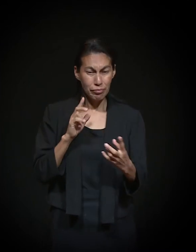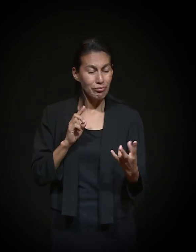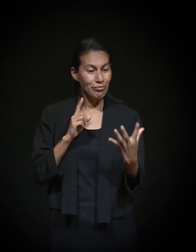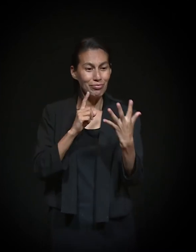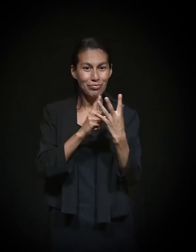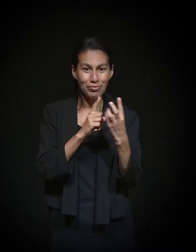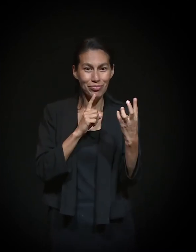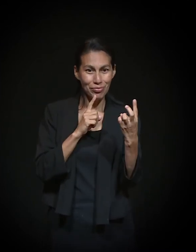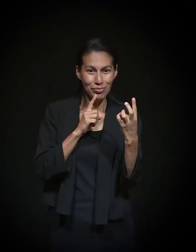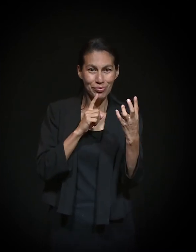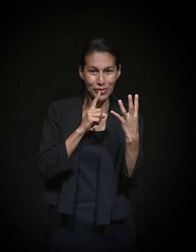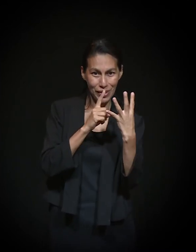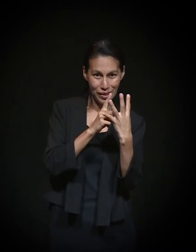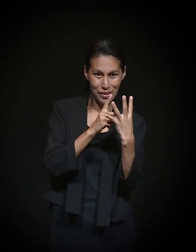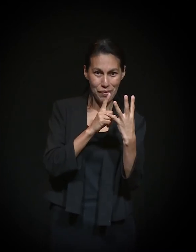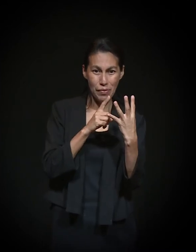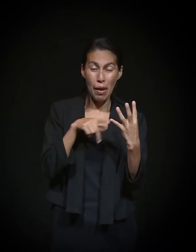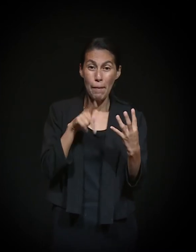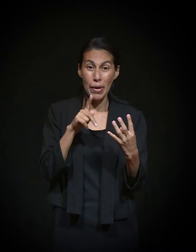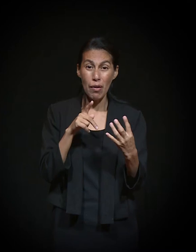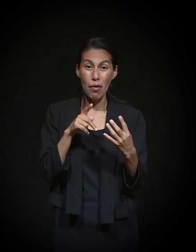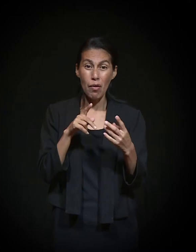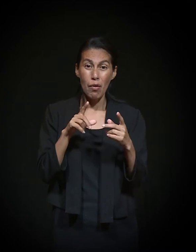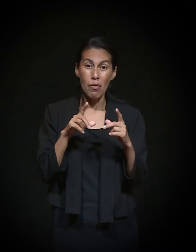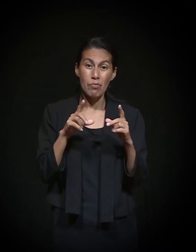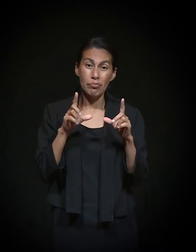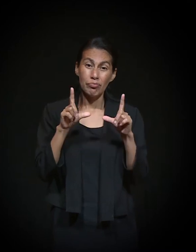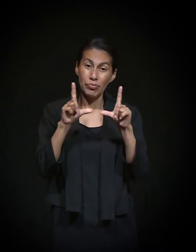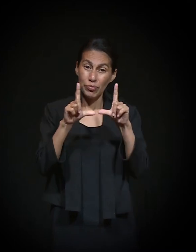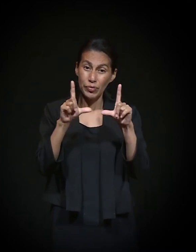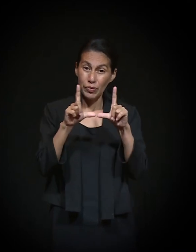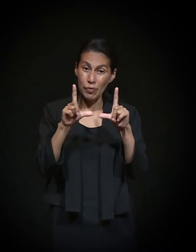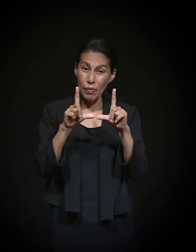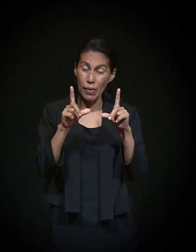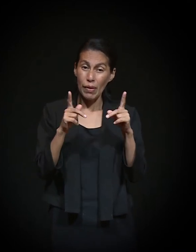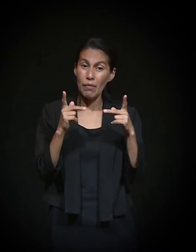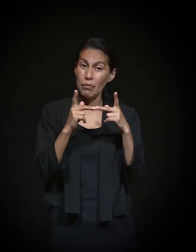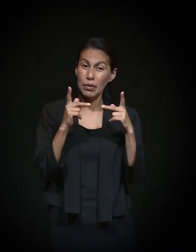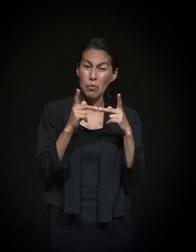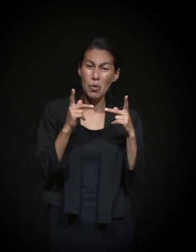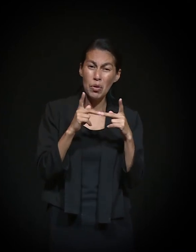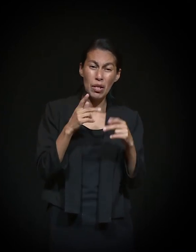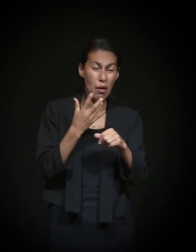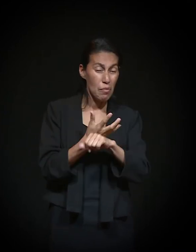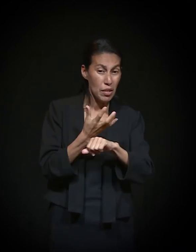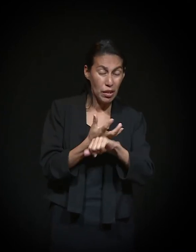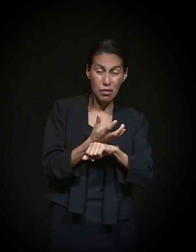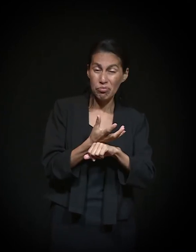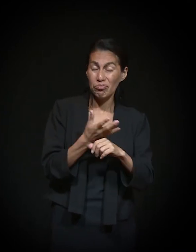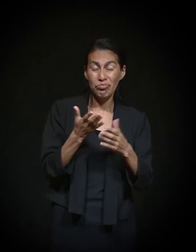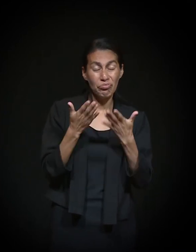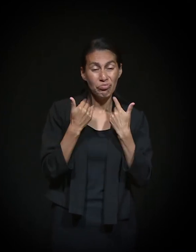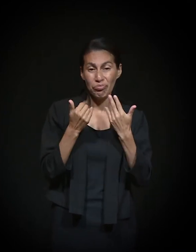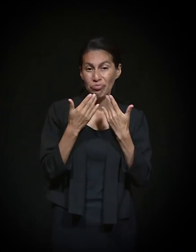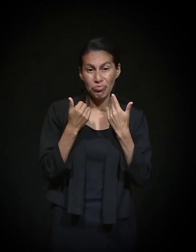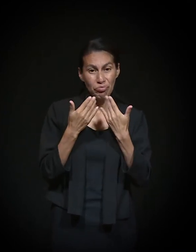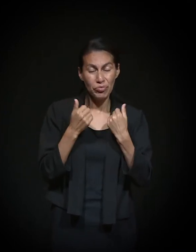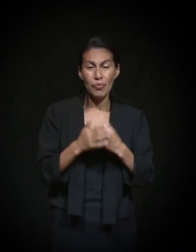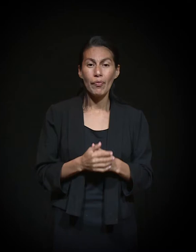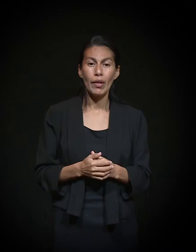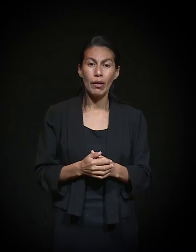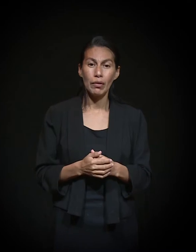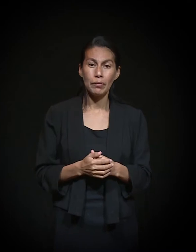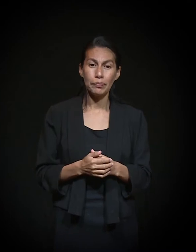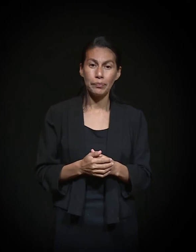mi pasaporte americano. Entonces, mi papá